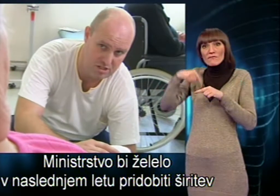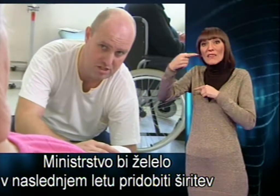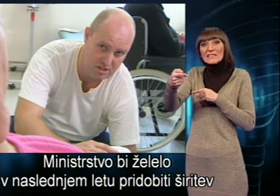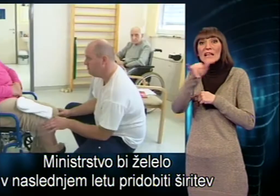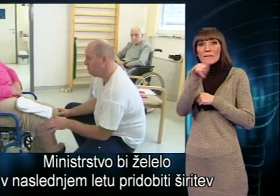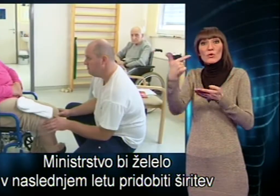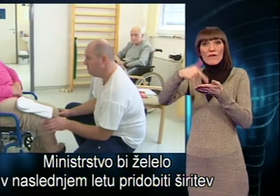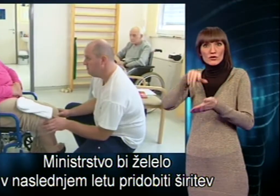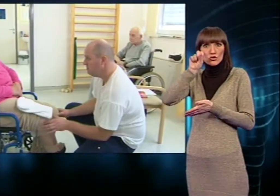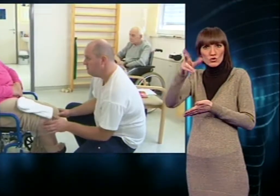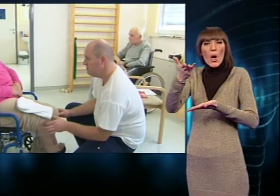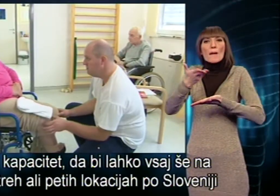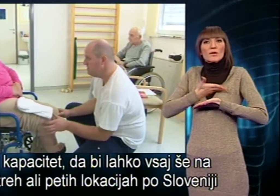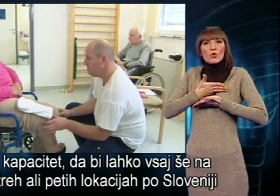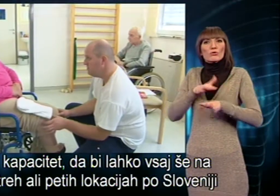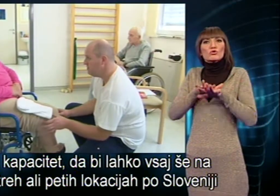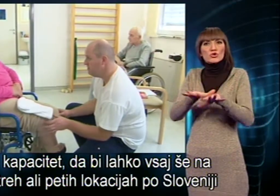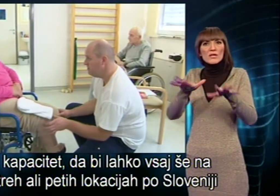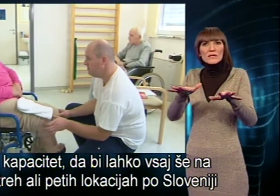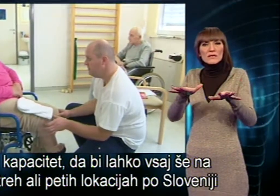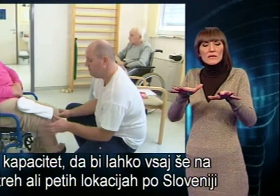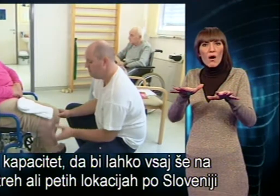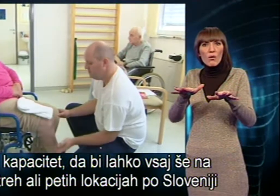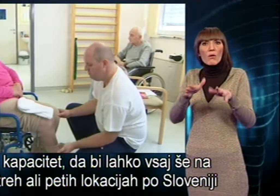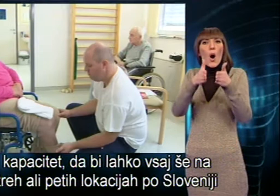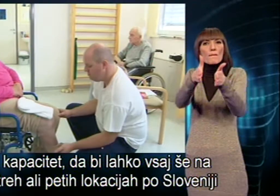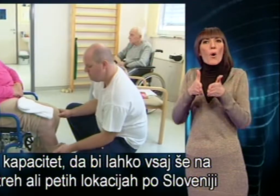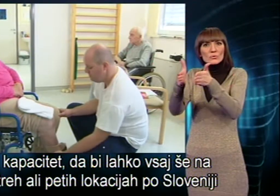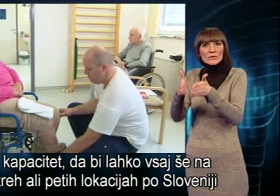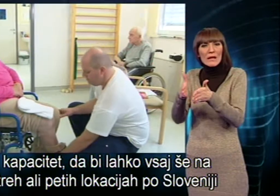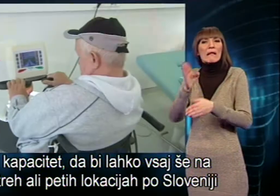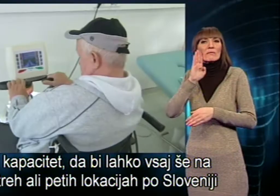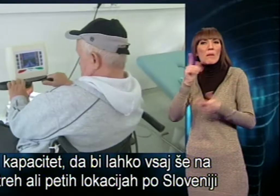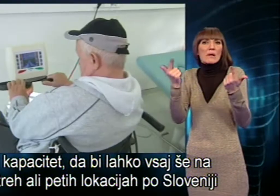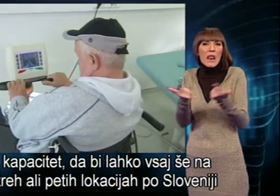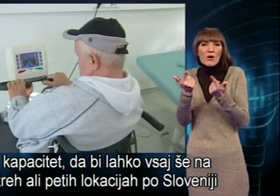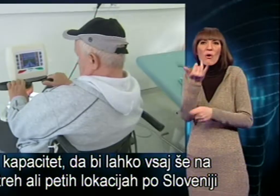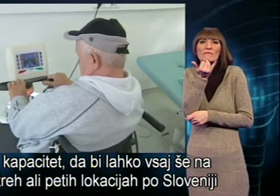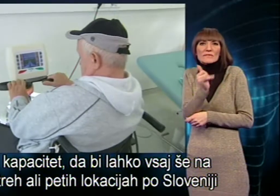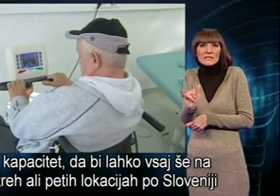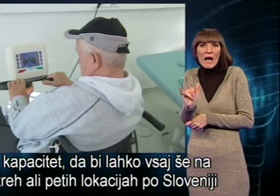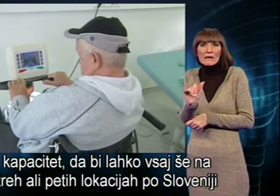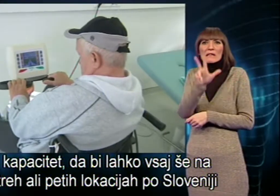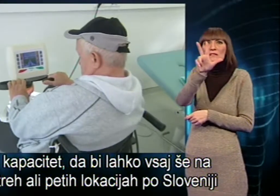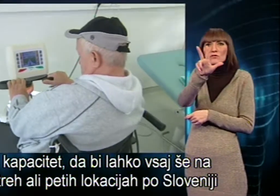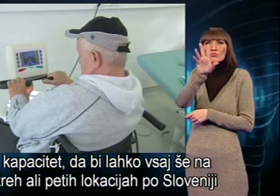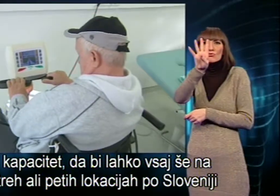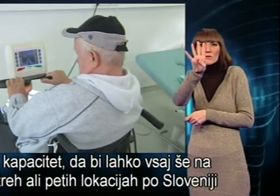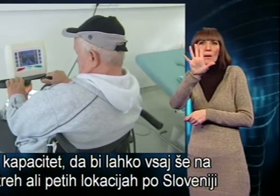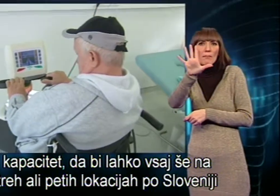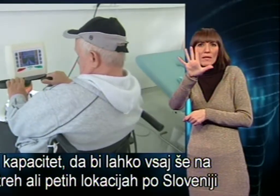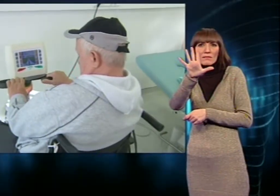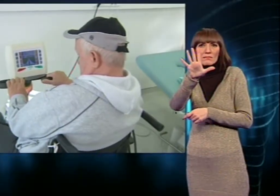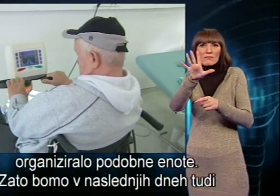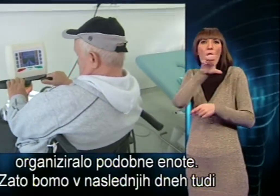letu pridobiti širitev kapacitet, da bi lahko vsaj 3 ali 5